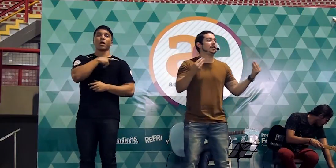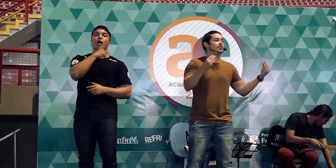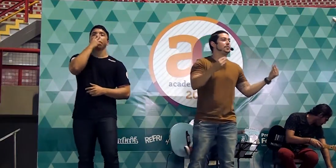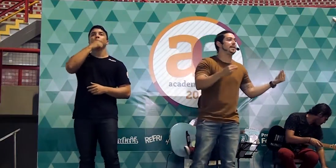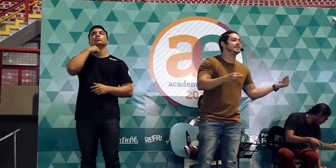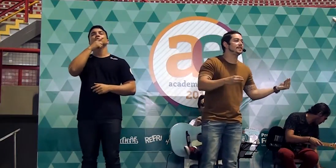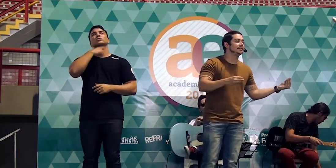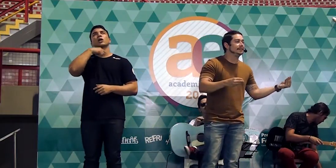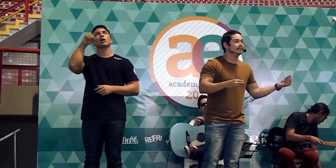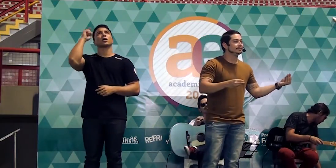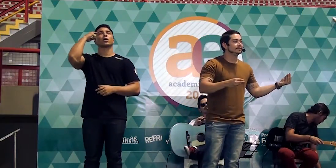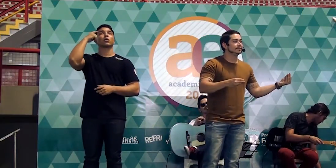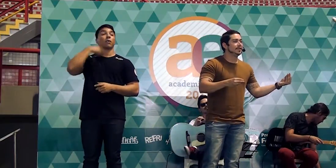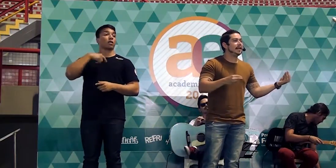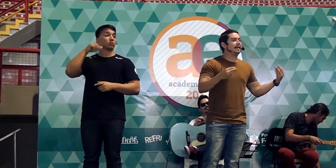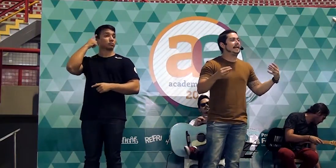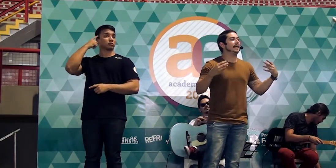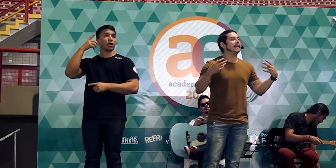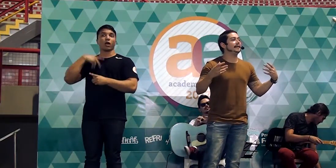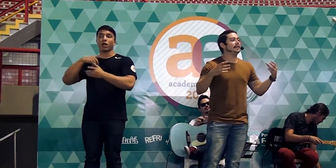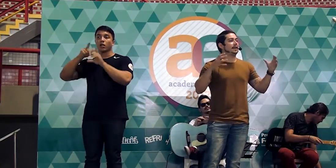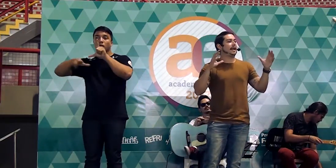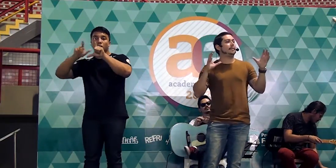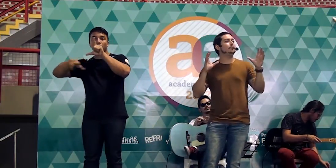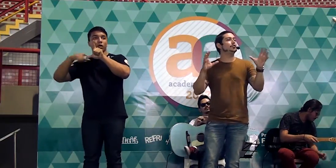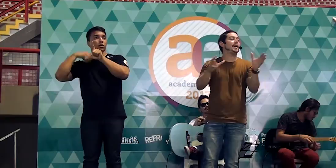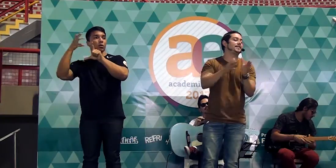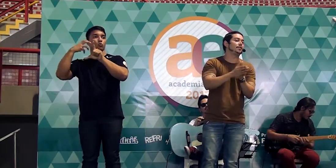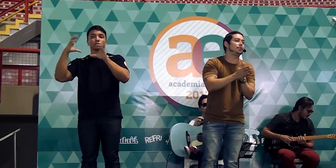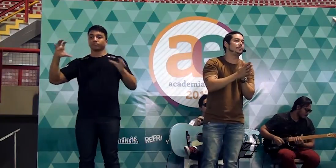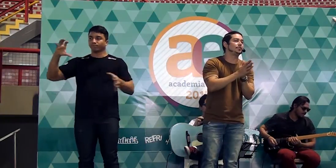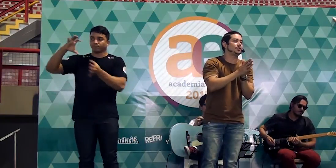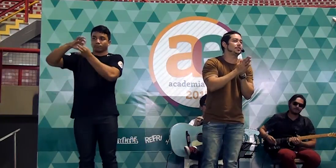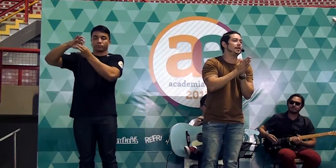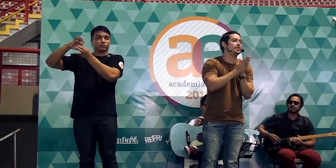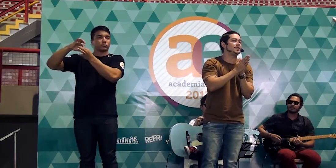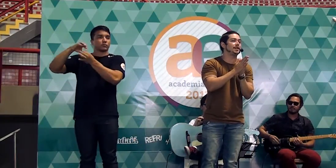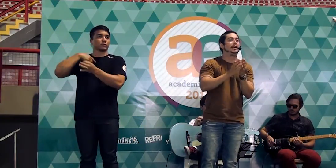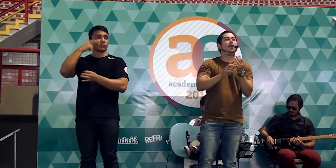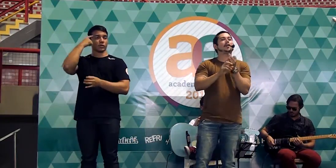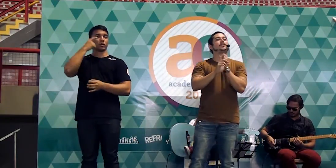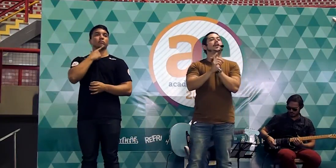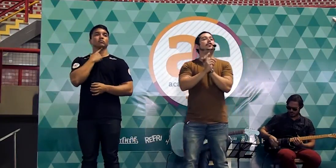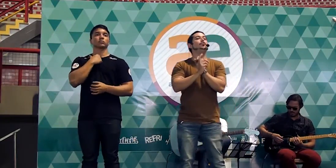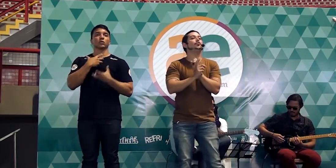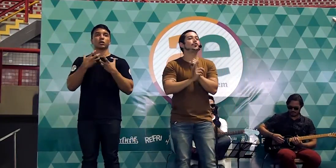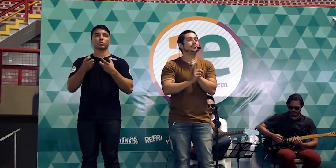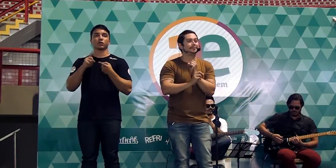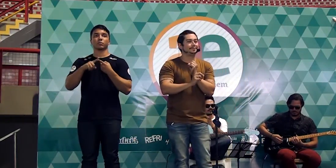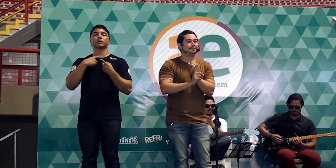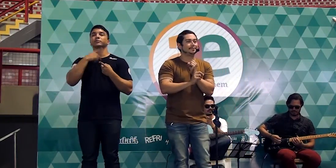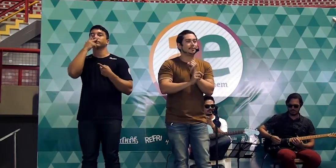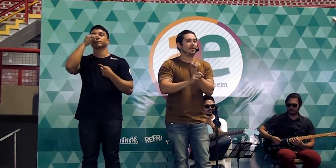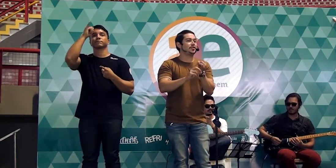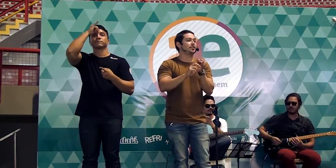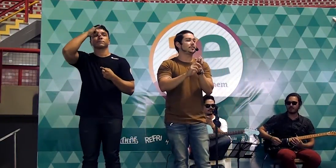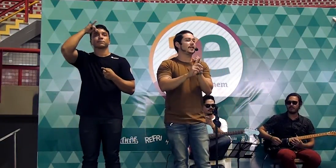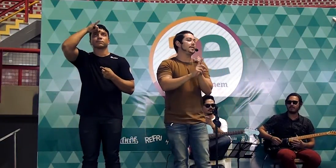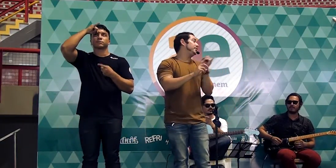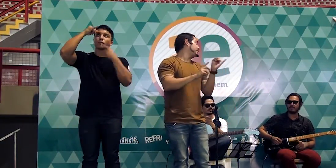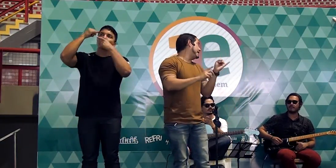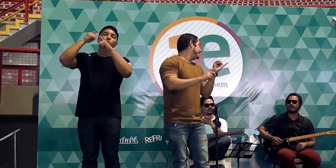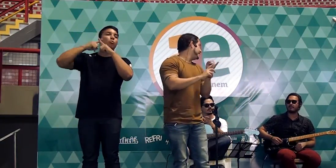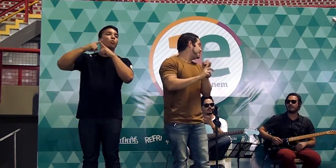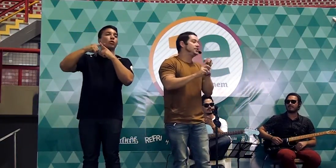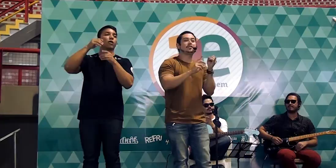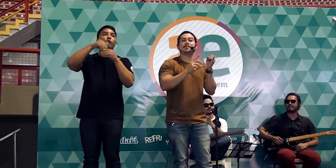que fala o que a gente pensa. E aqui a letra era muito parecida com o que muita gente queria dizer. A gente era inútil, porque a gente não